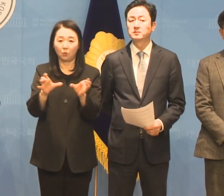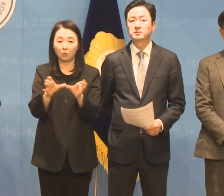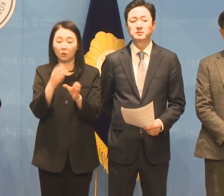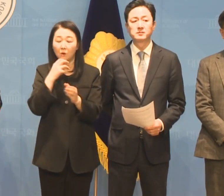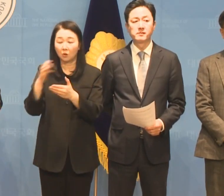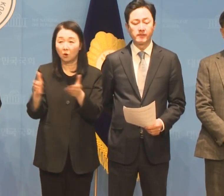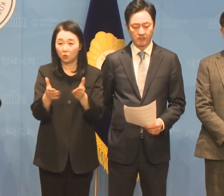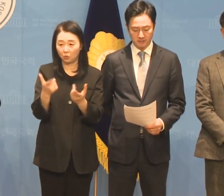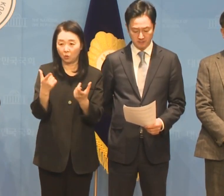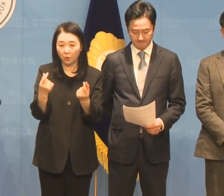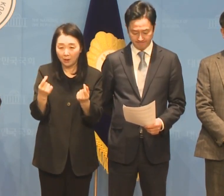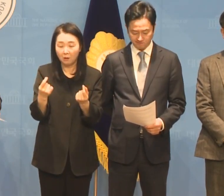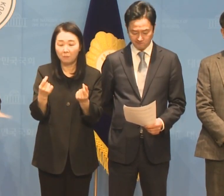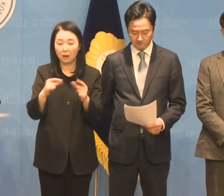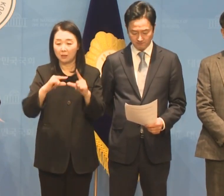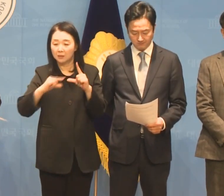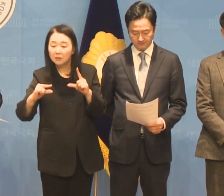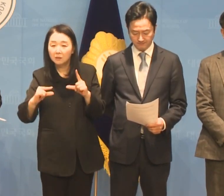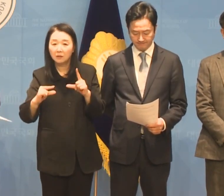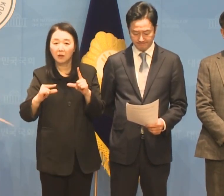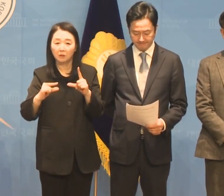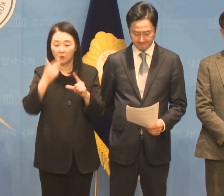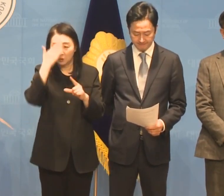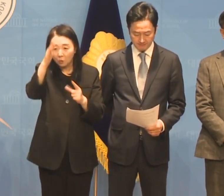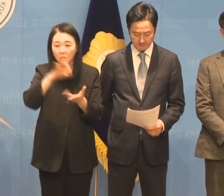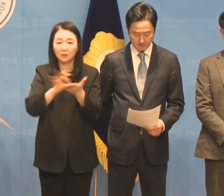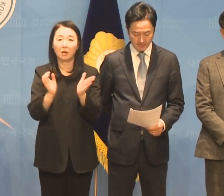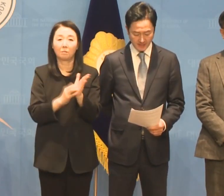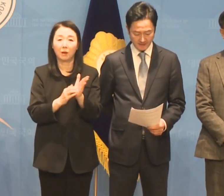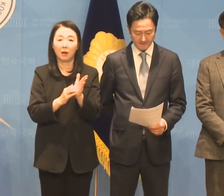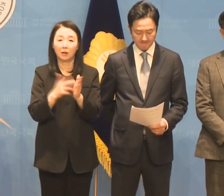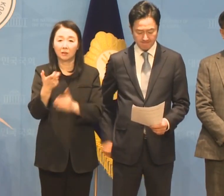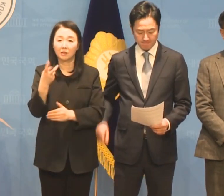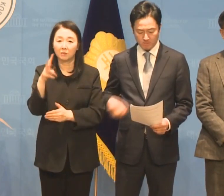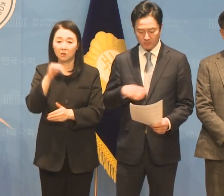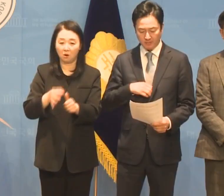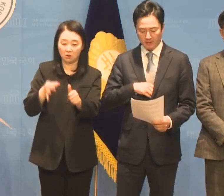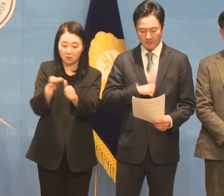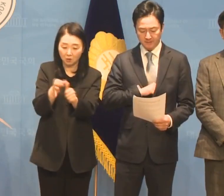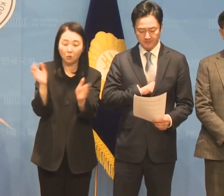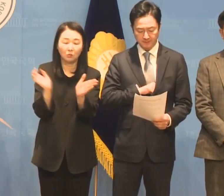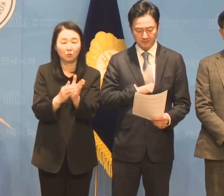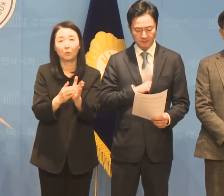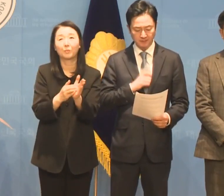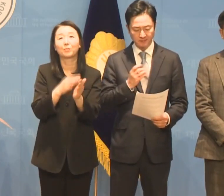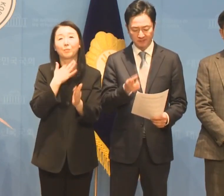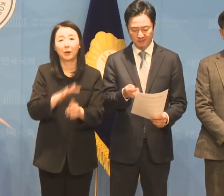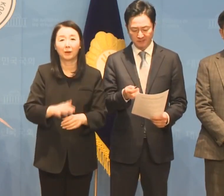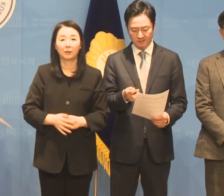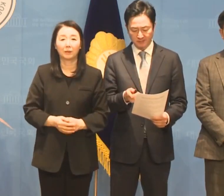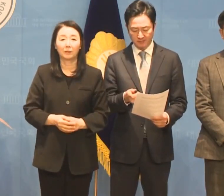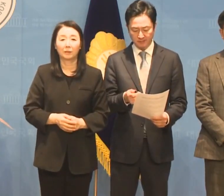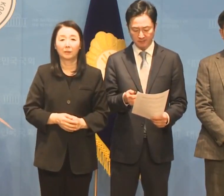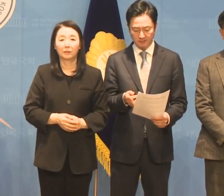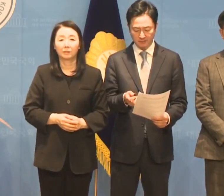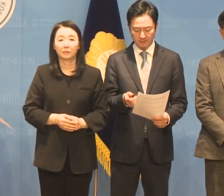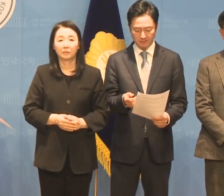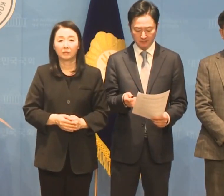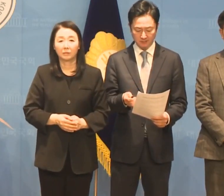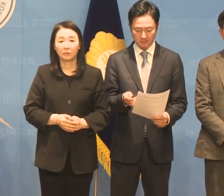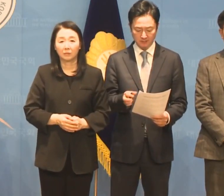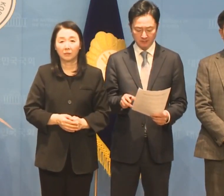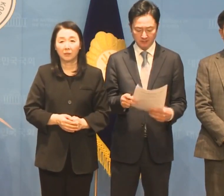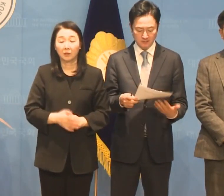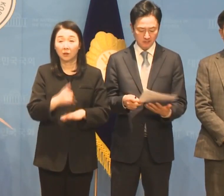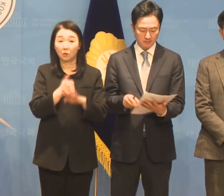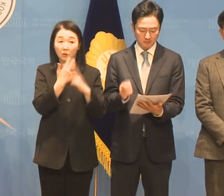일정 기간 무상으로 사용한 것은 사실이나 72억 원을 제공한 사실은 전혀 없습니다. 이러한 사정은